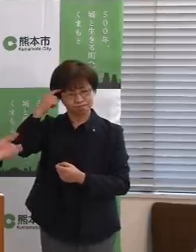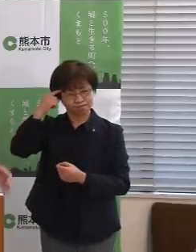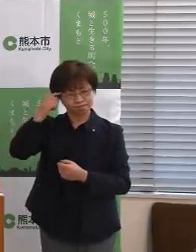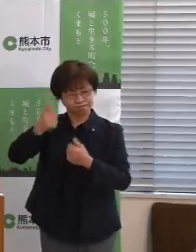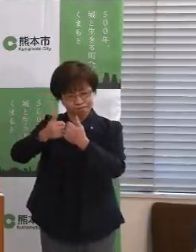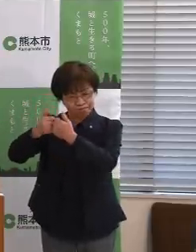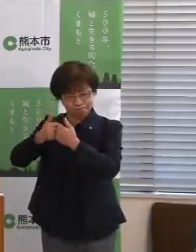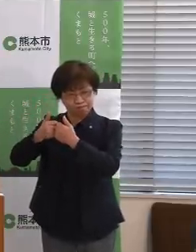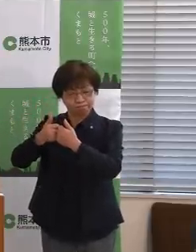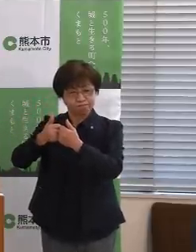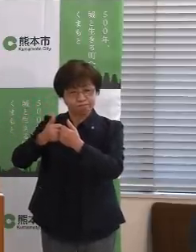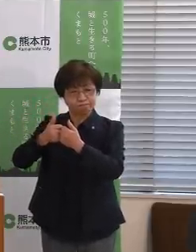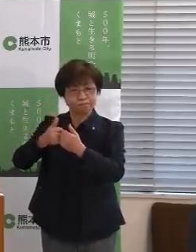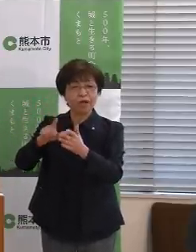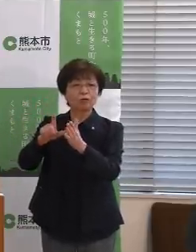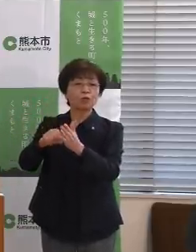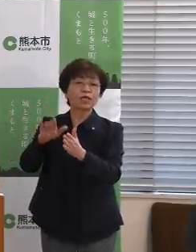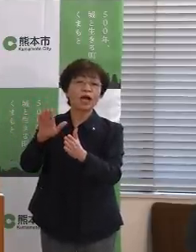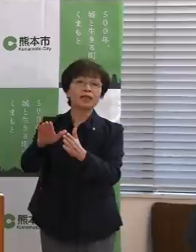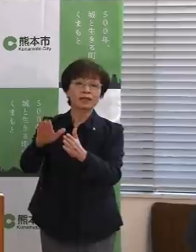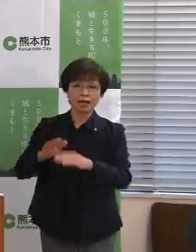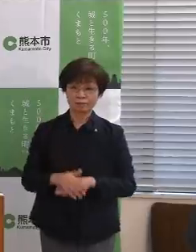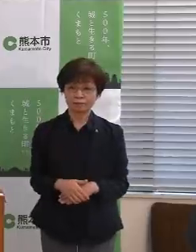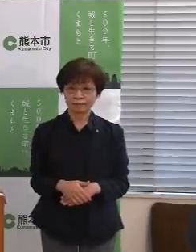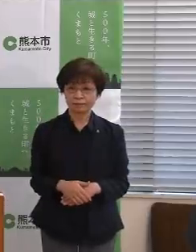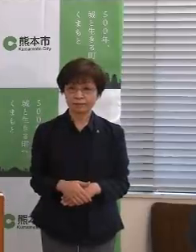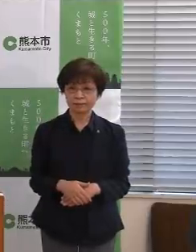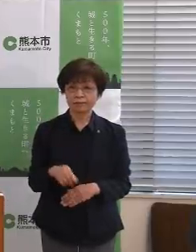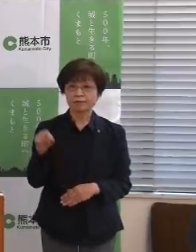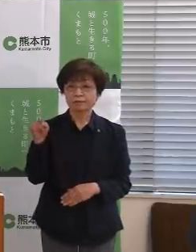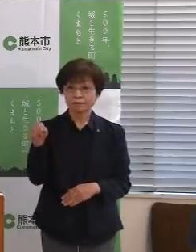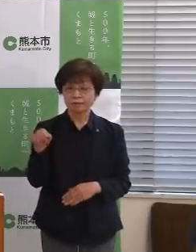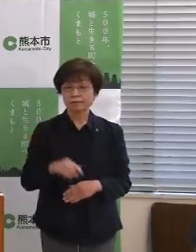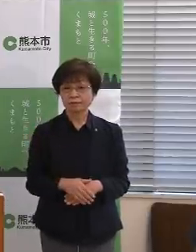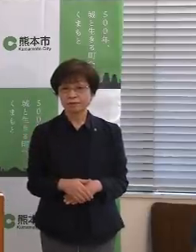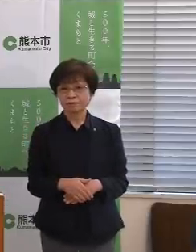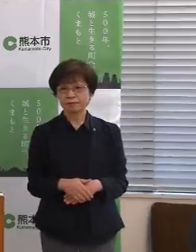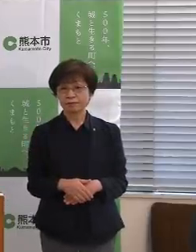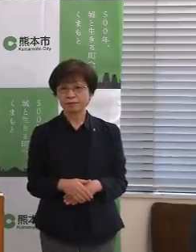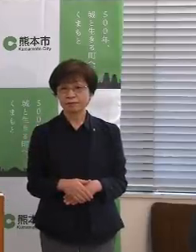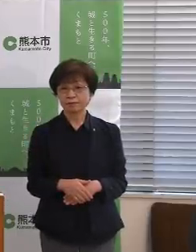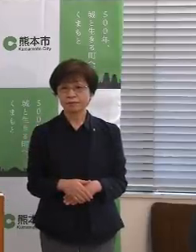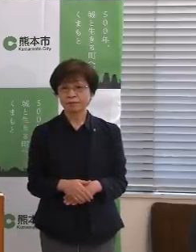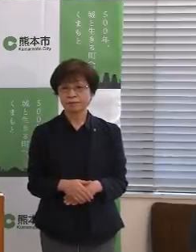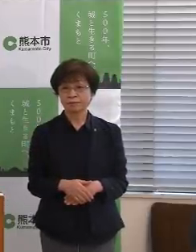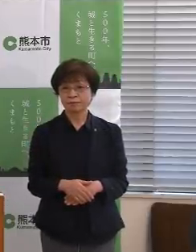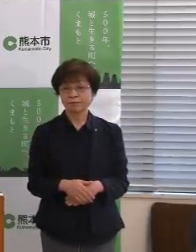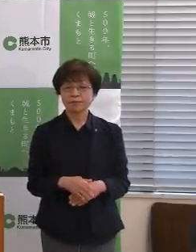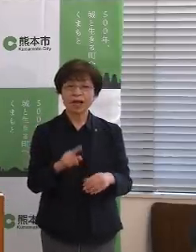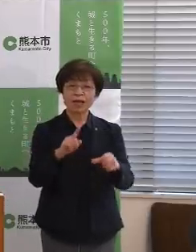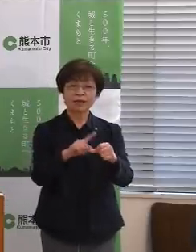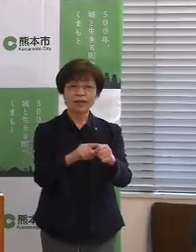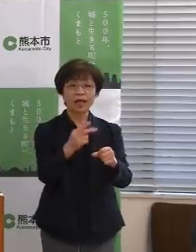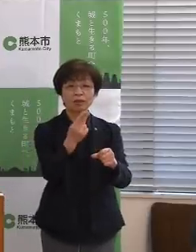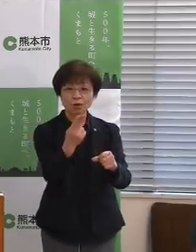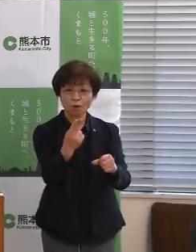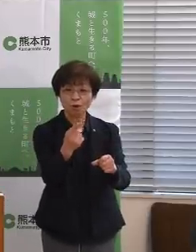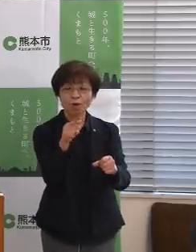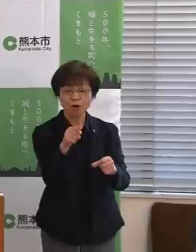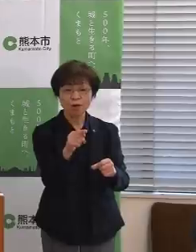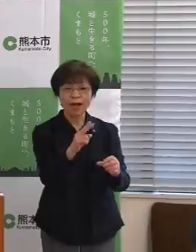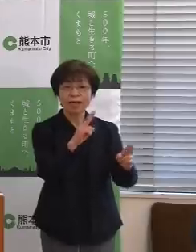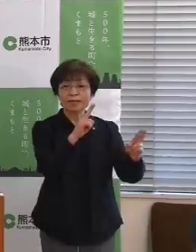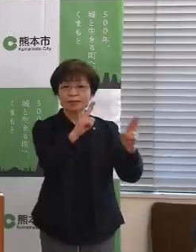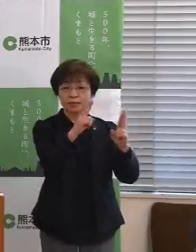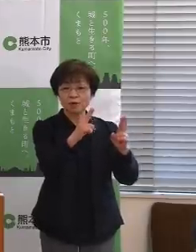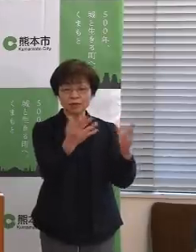った時期がございました。で、これもですね、年度のやはり企業の就